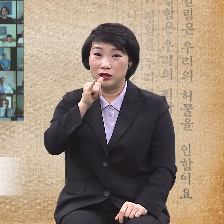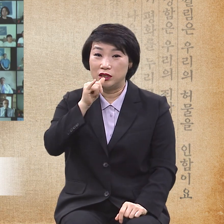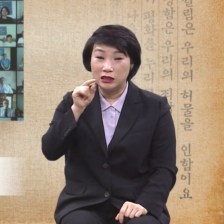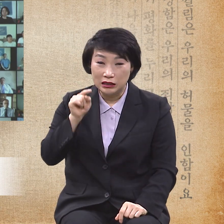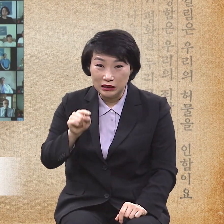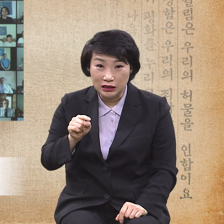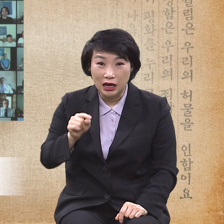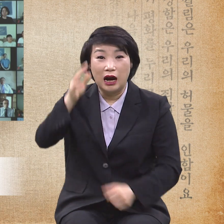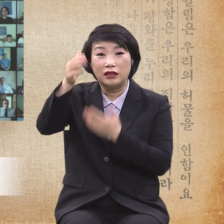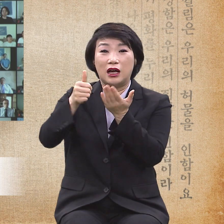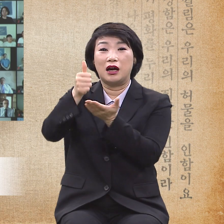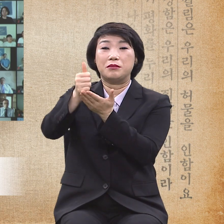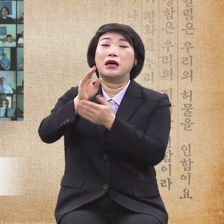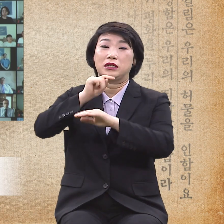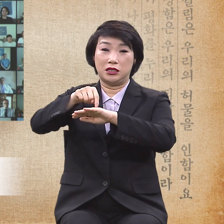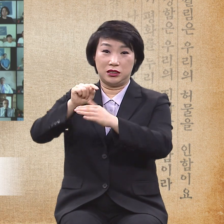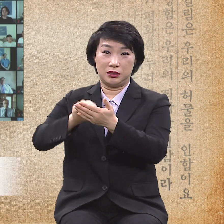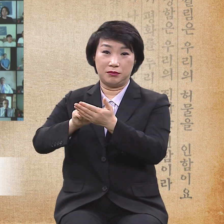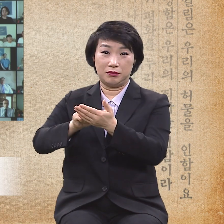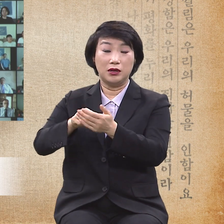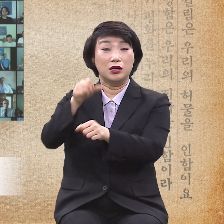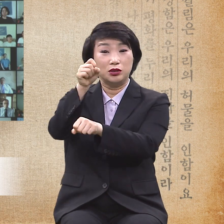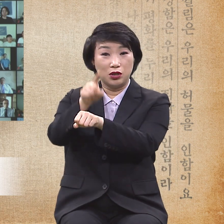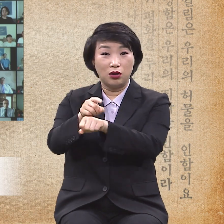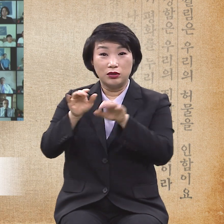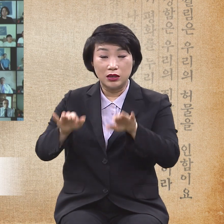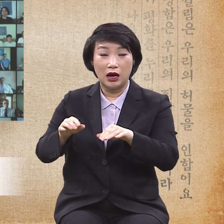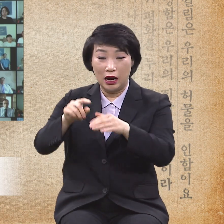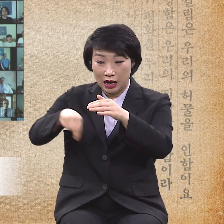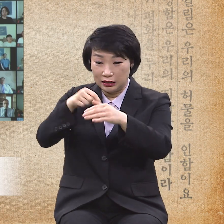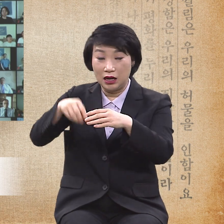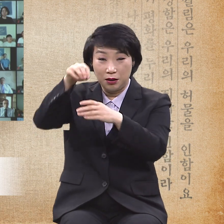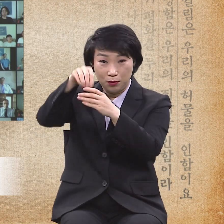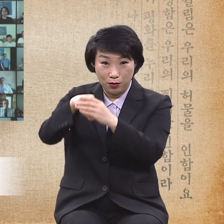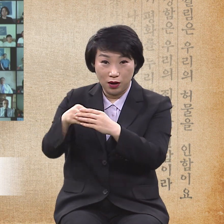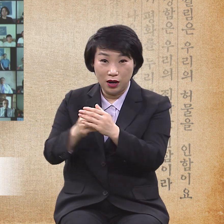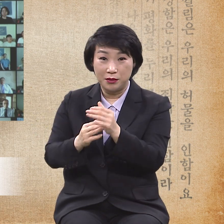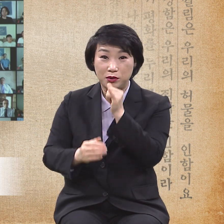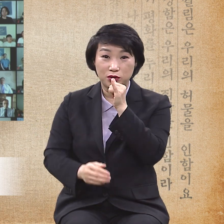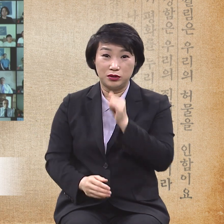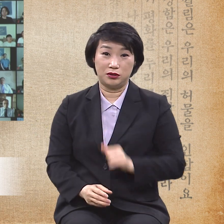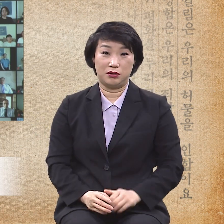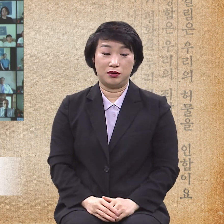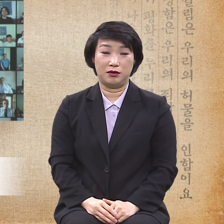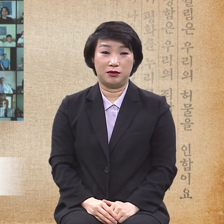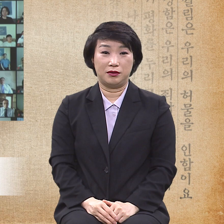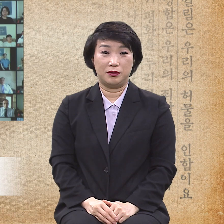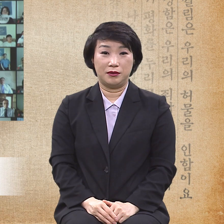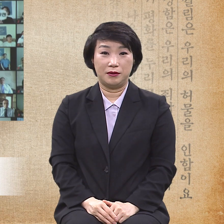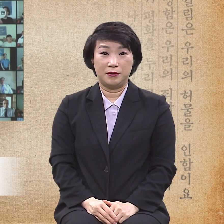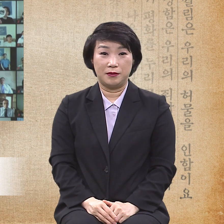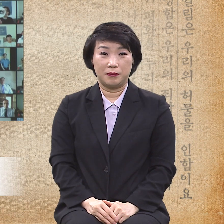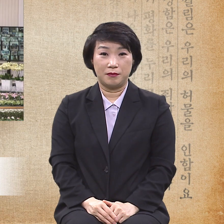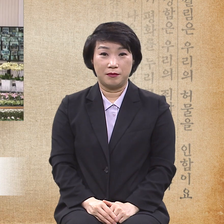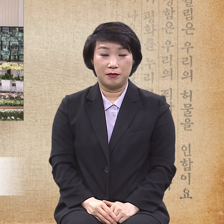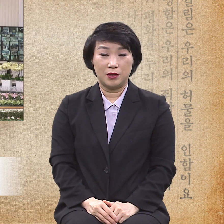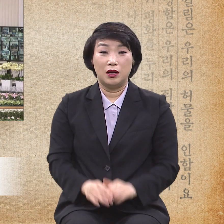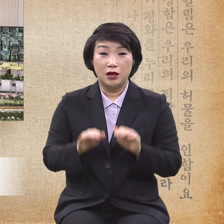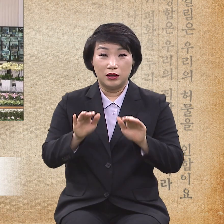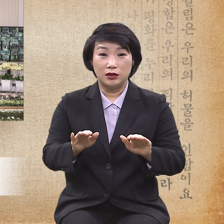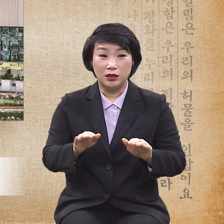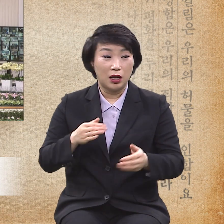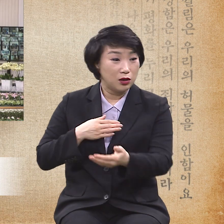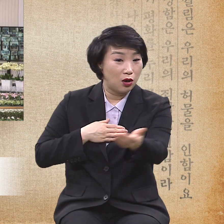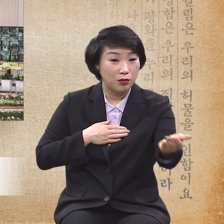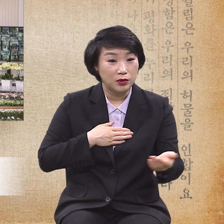바라시는 하나님의 진실한 성품이 그 안에 들어있지 않냐 이 말입니다. 그 안에.